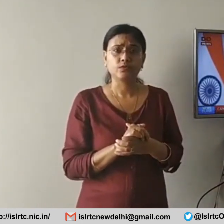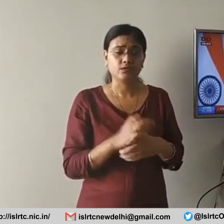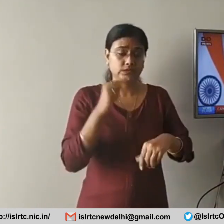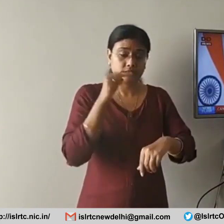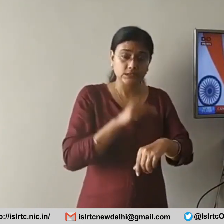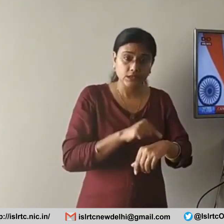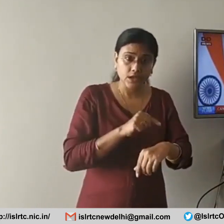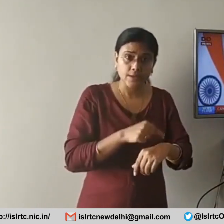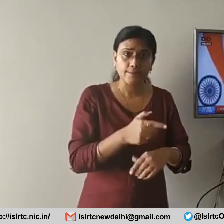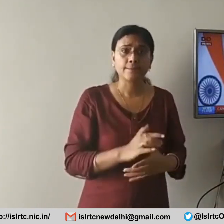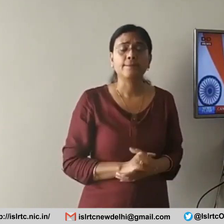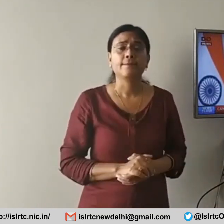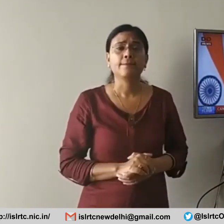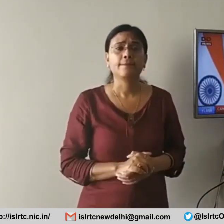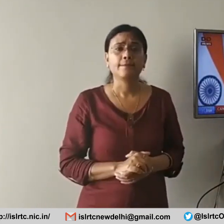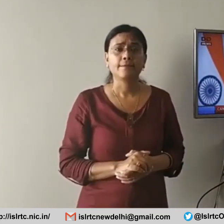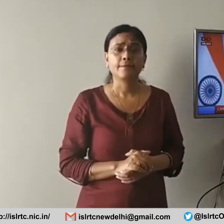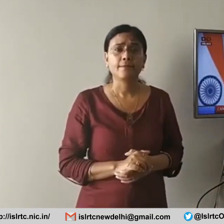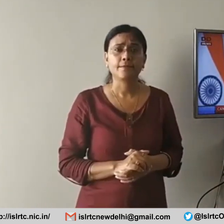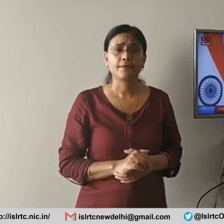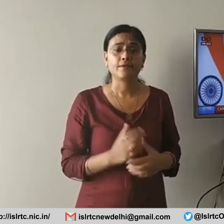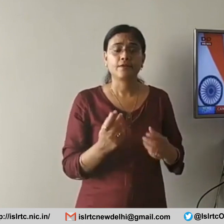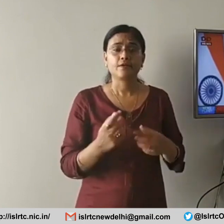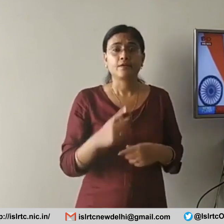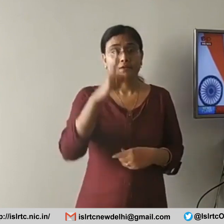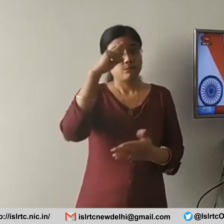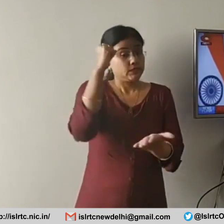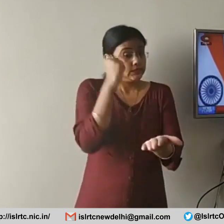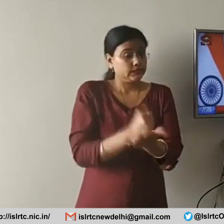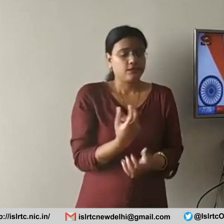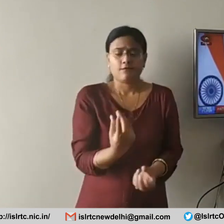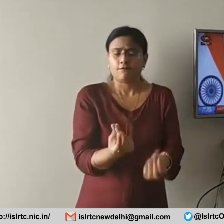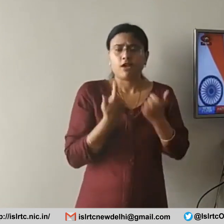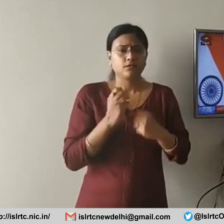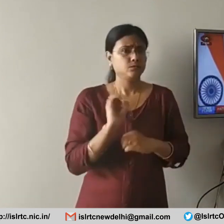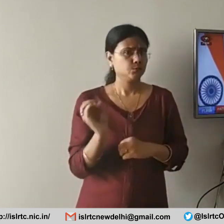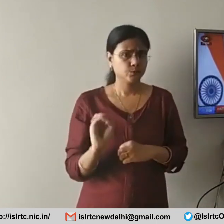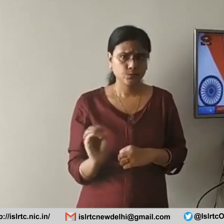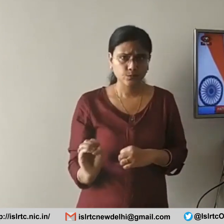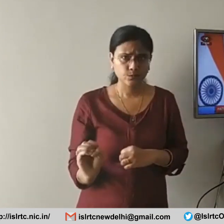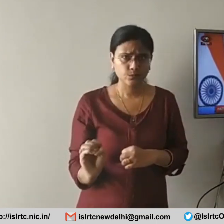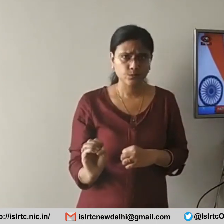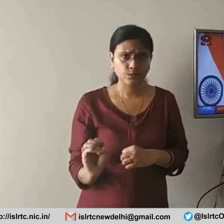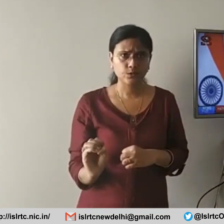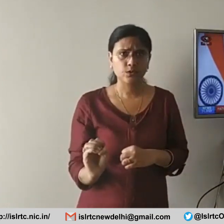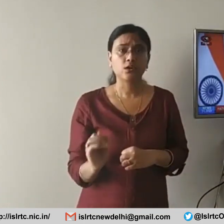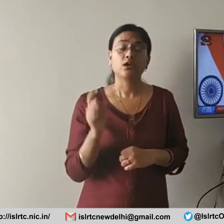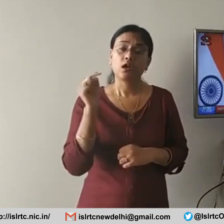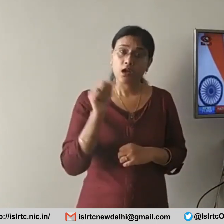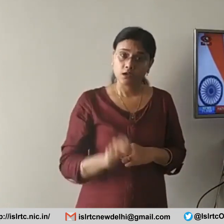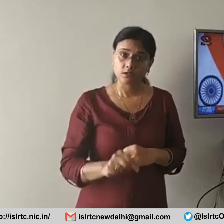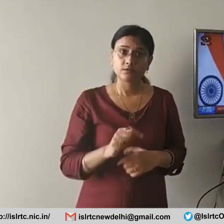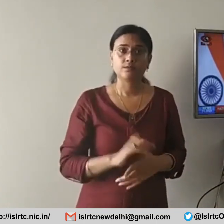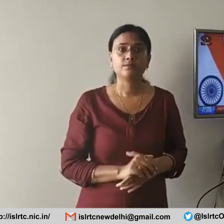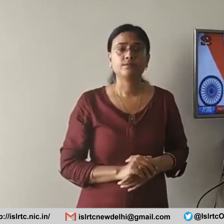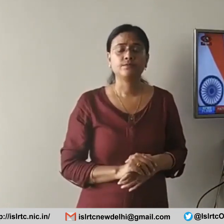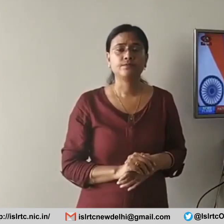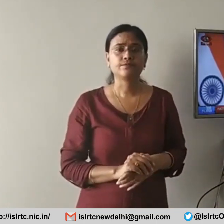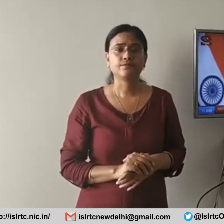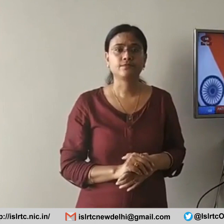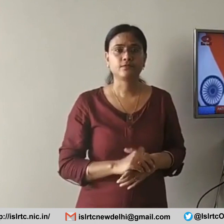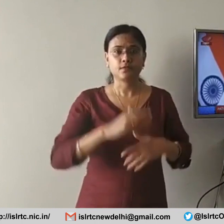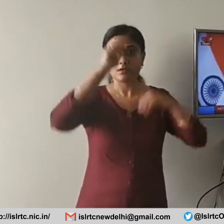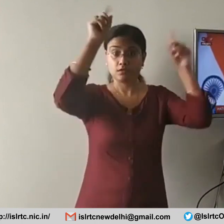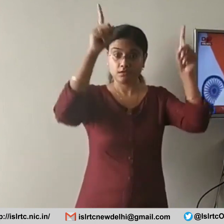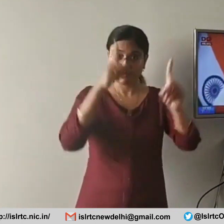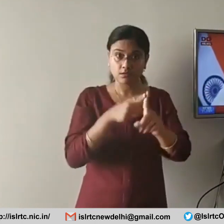समय पर तेज फैसले न लिए होते, तो आज